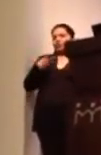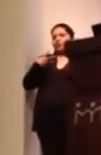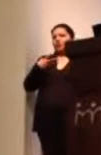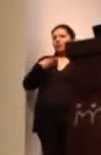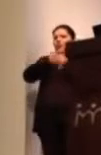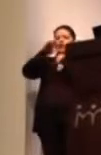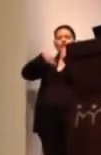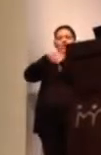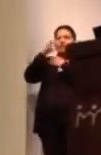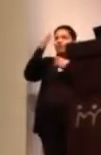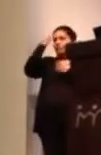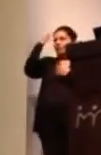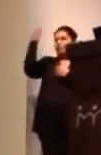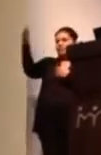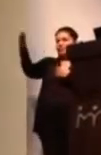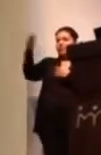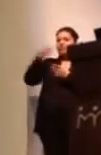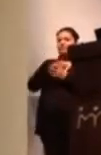tiempo.